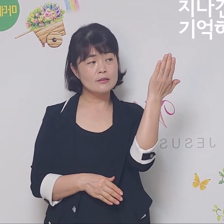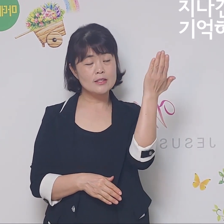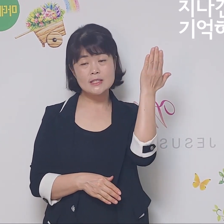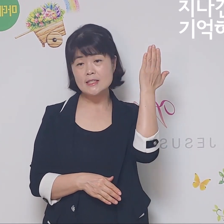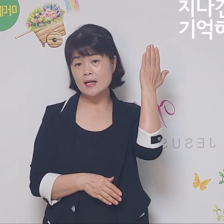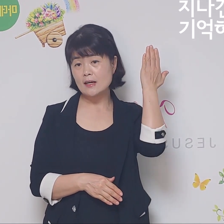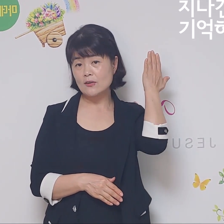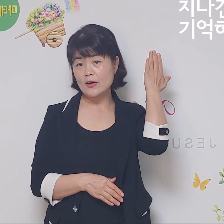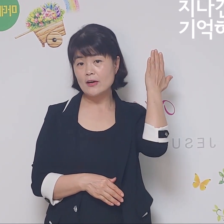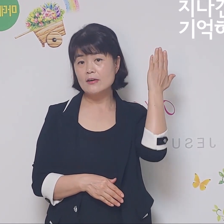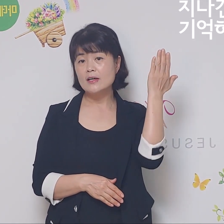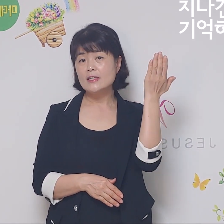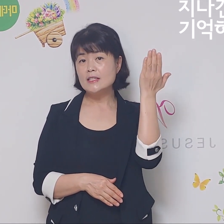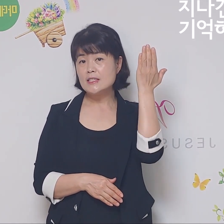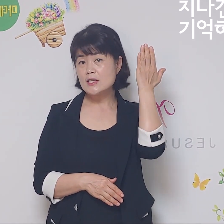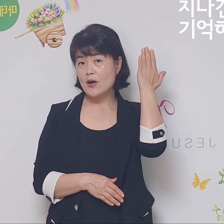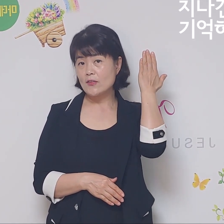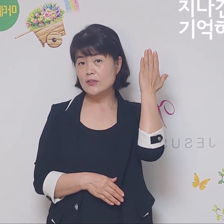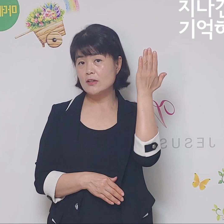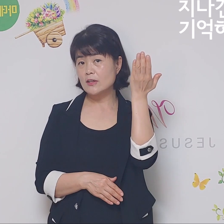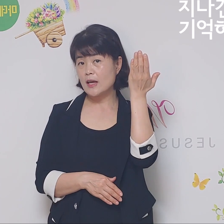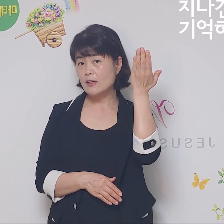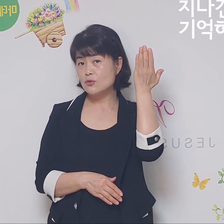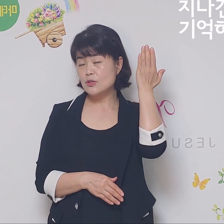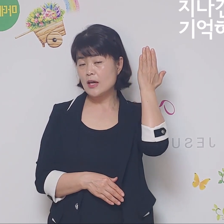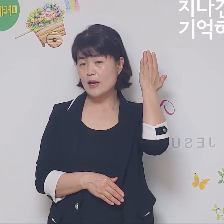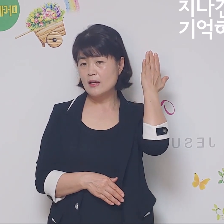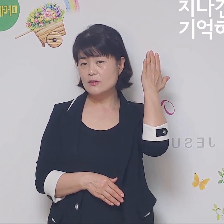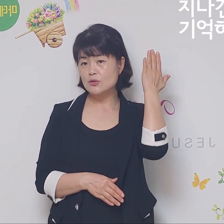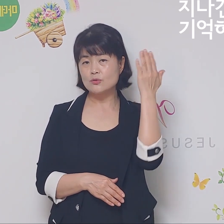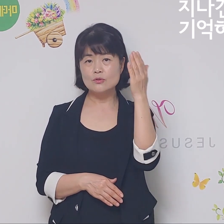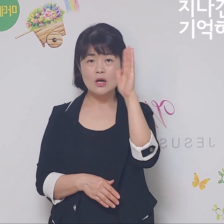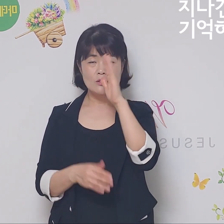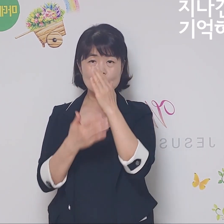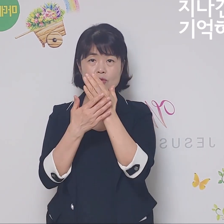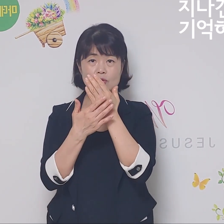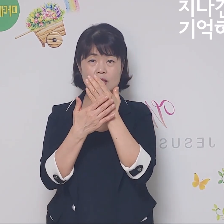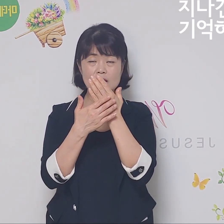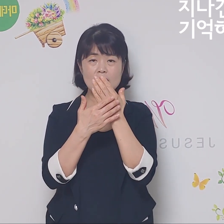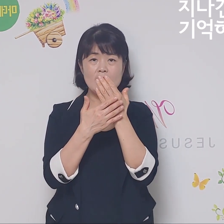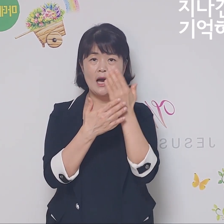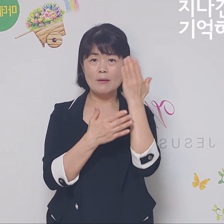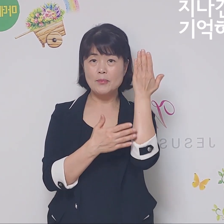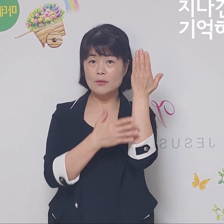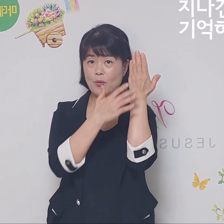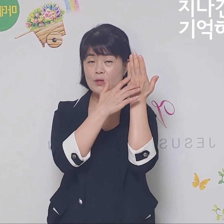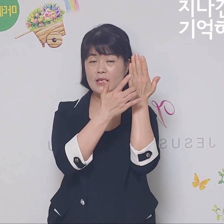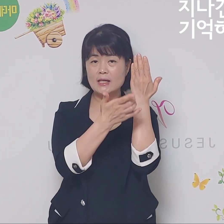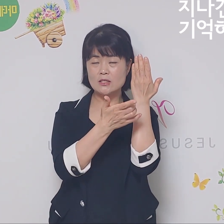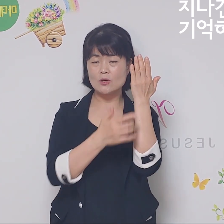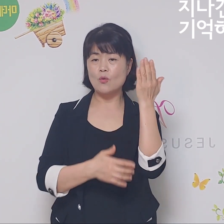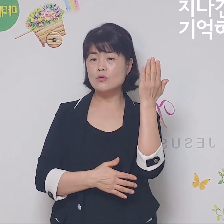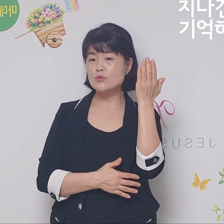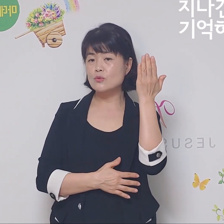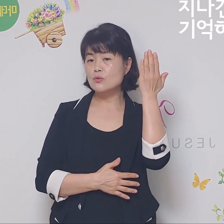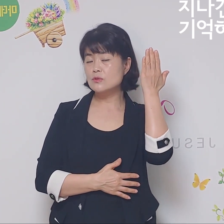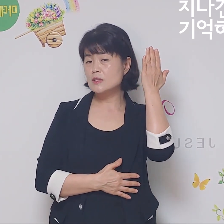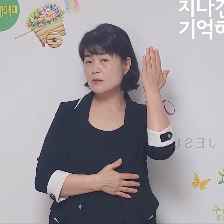이렇게 지나간 거예요. 이전 이렇게 뒤로 손등이 앞을 보이게 하셔서 오른손 손등을